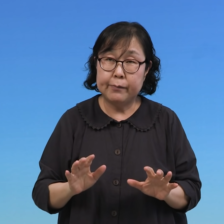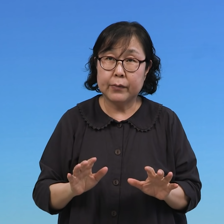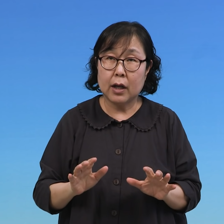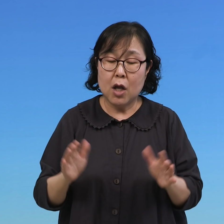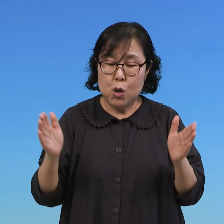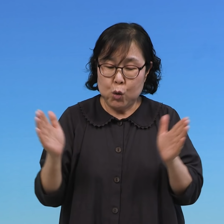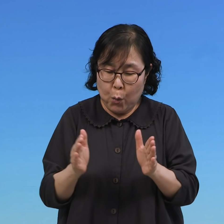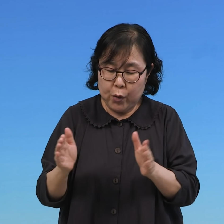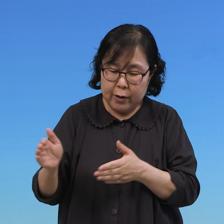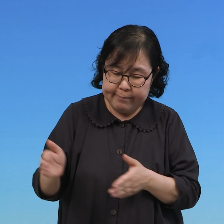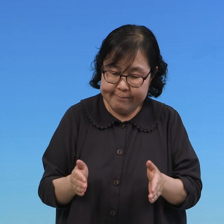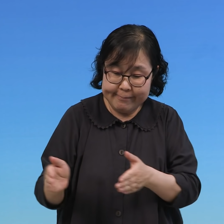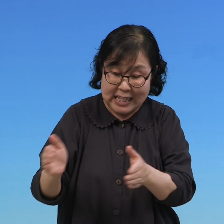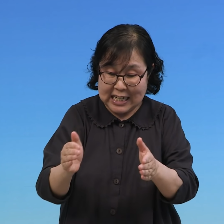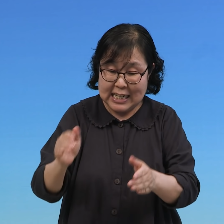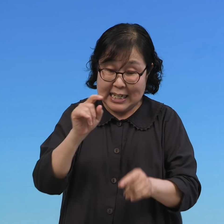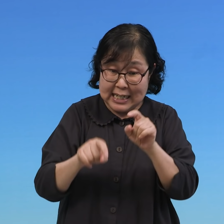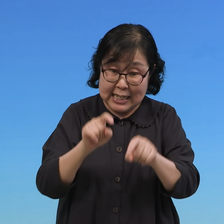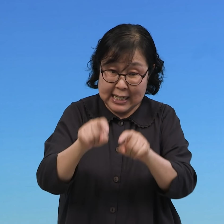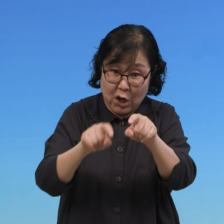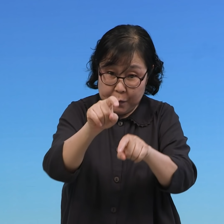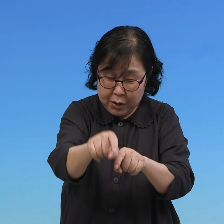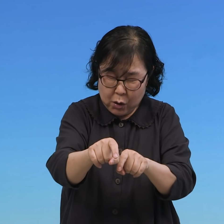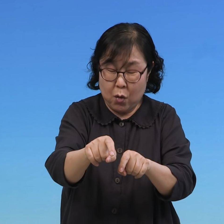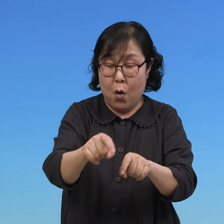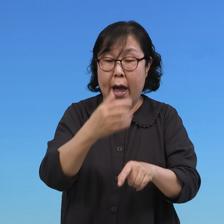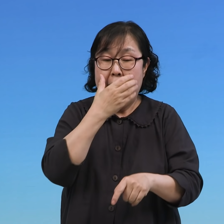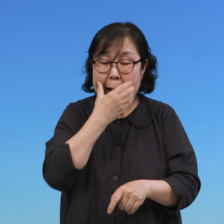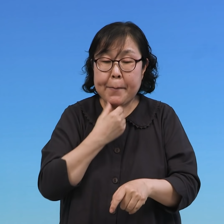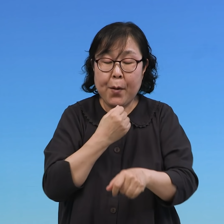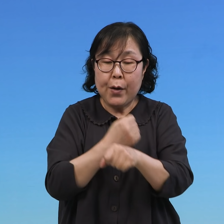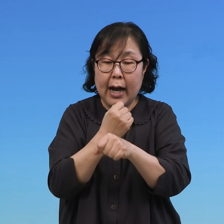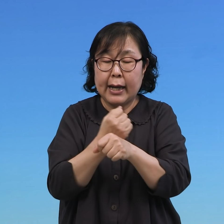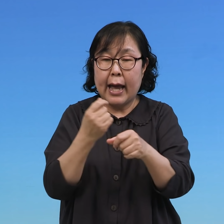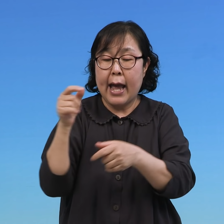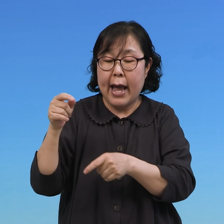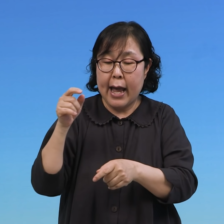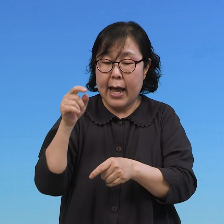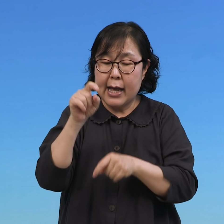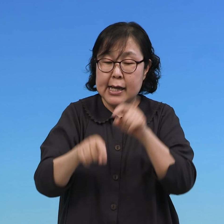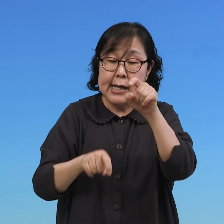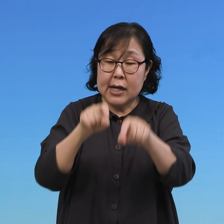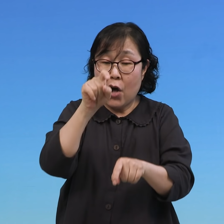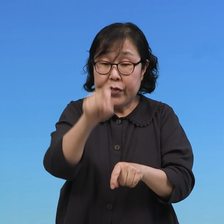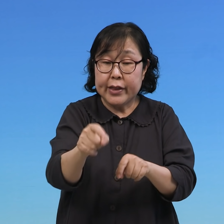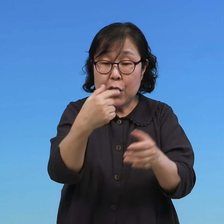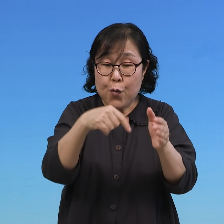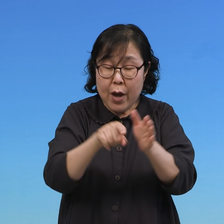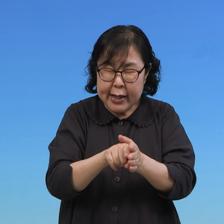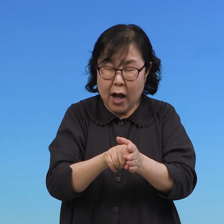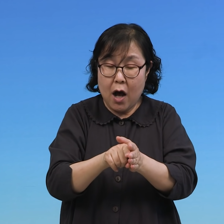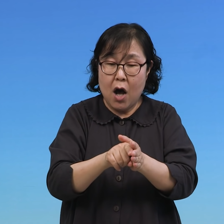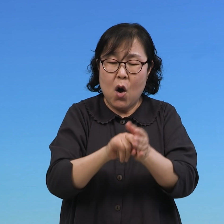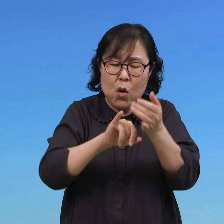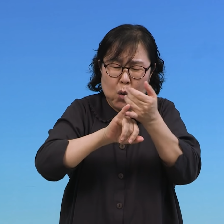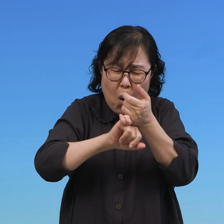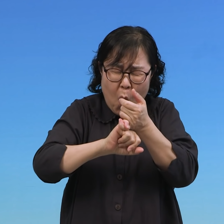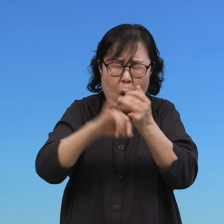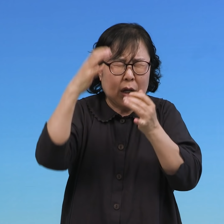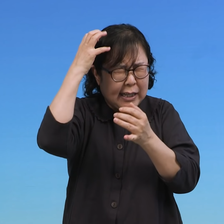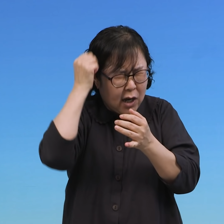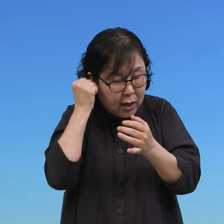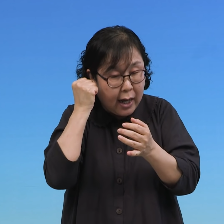이 좁은 길을 걸으면서도 행복하게 걸을 수 있도록 두 가지 진짜로 기억해야 될, 꼭 해야 될